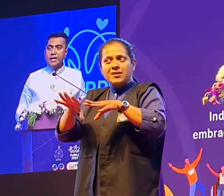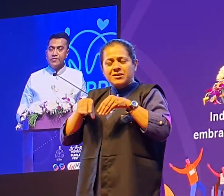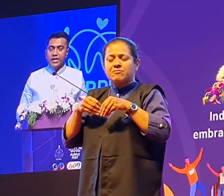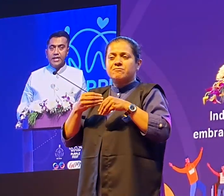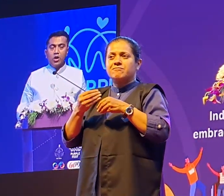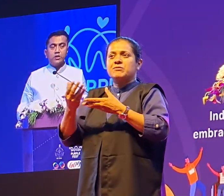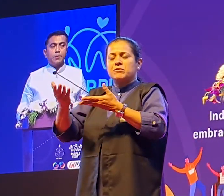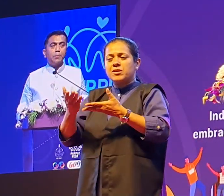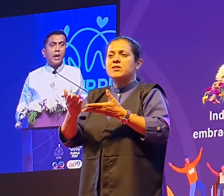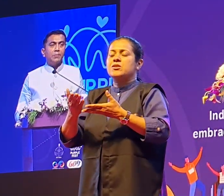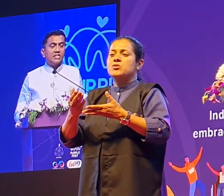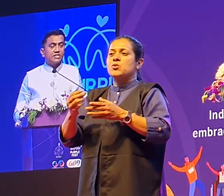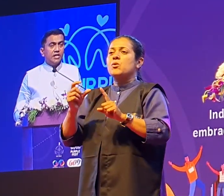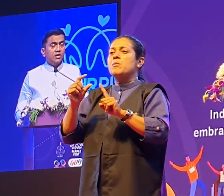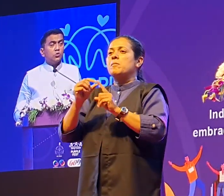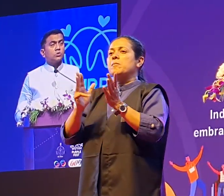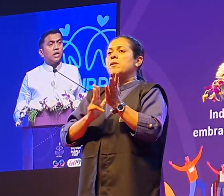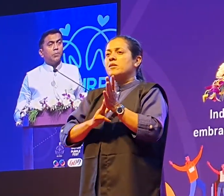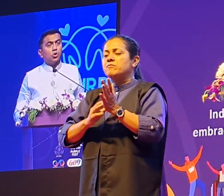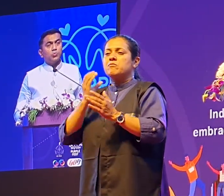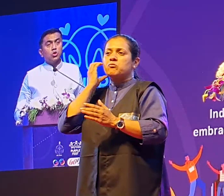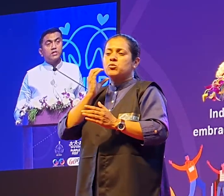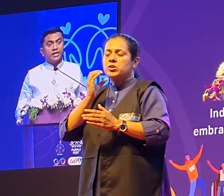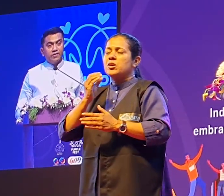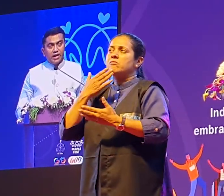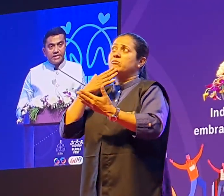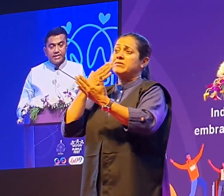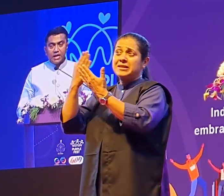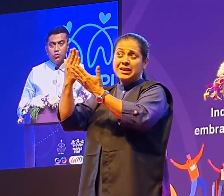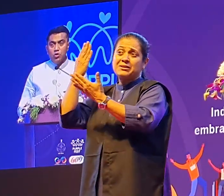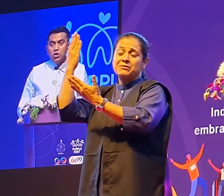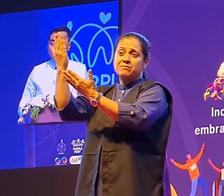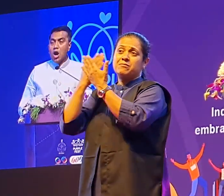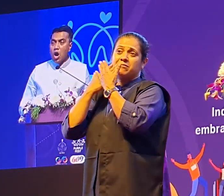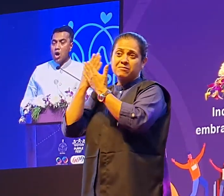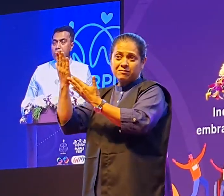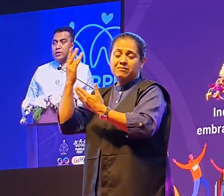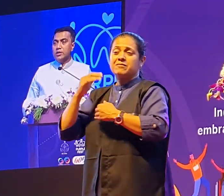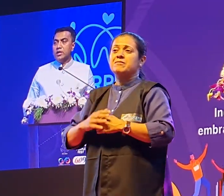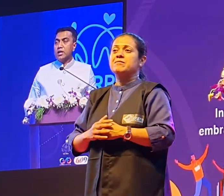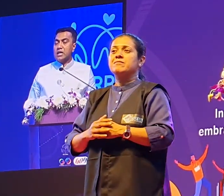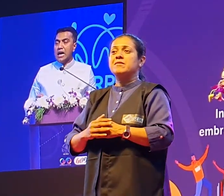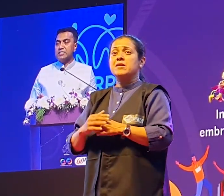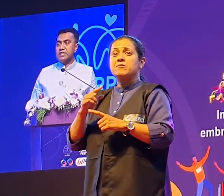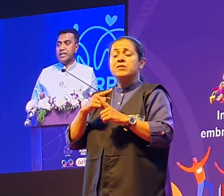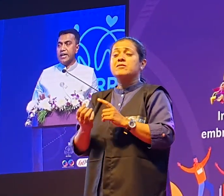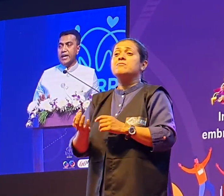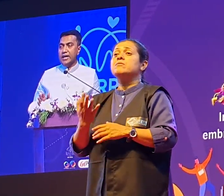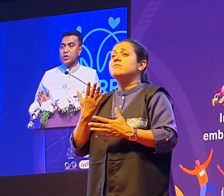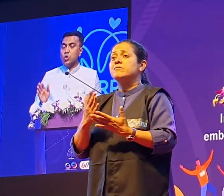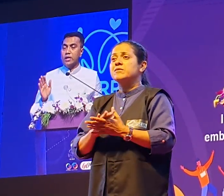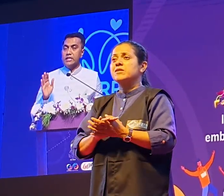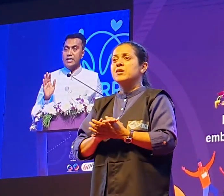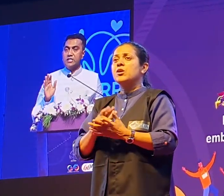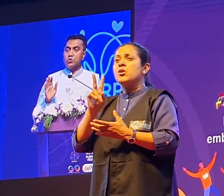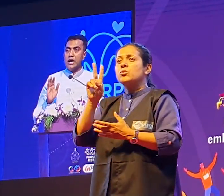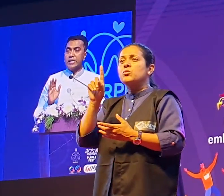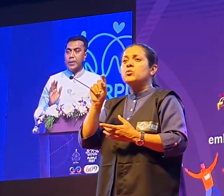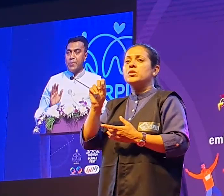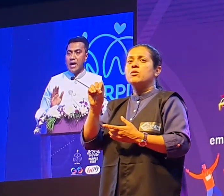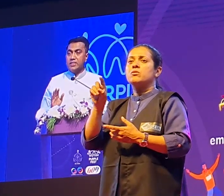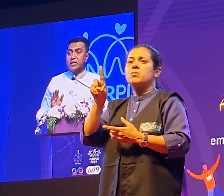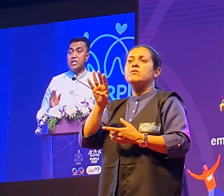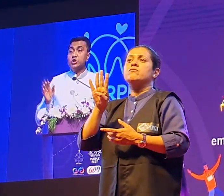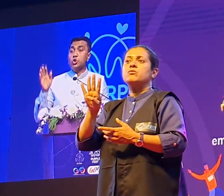मैं डेफिनेटली ऑनरेबल प्राइम मिनिस्टर उनका बहुत बहुत धन्यवाद देता हूँ. और खास करके 2014